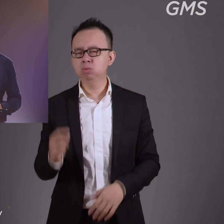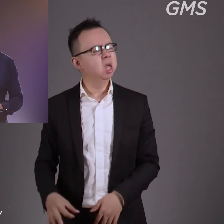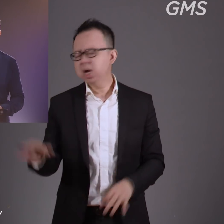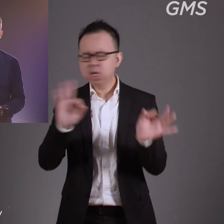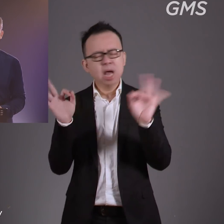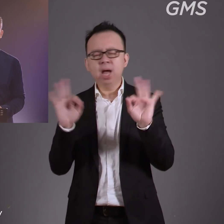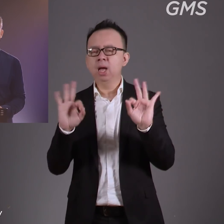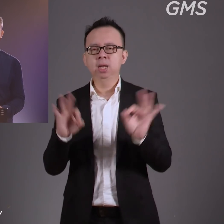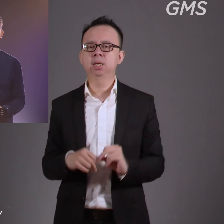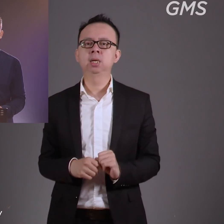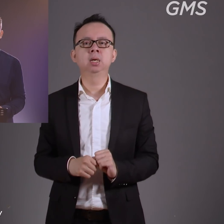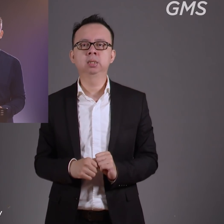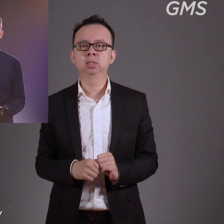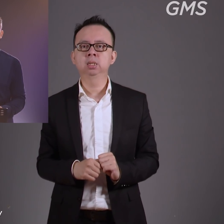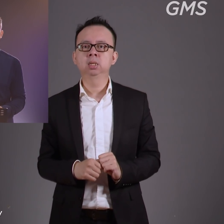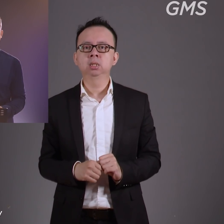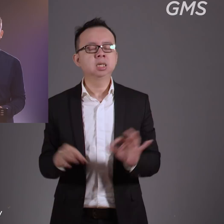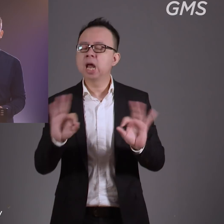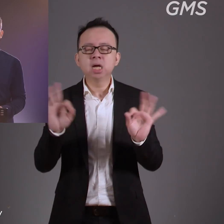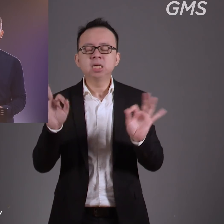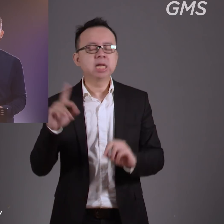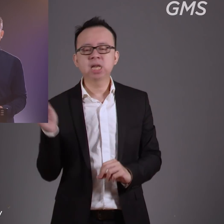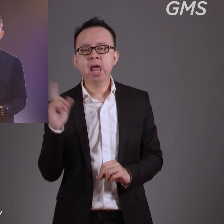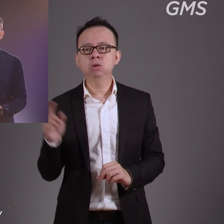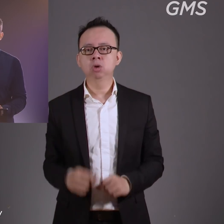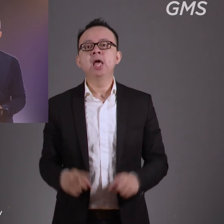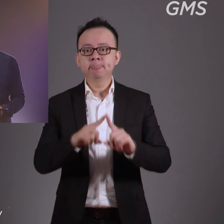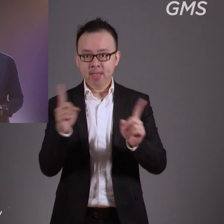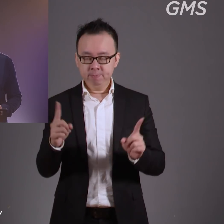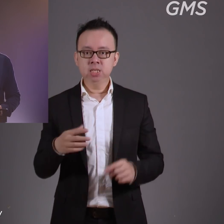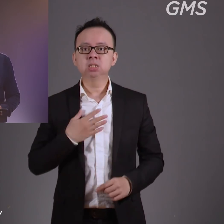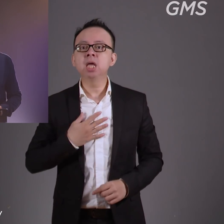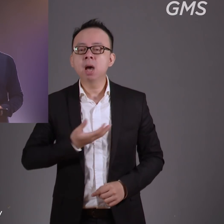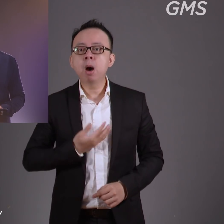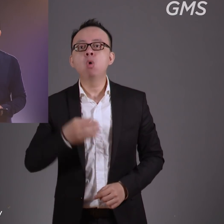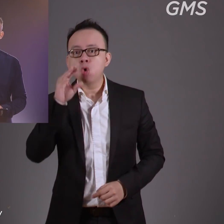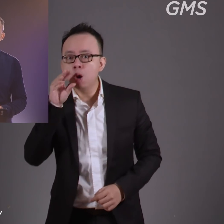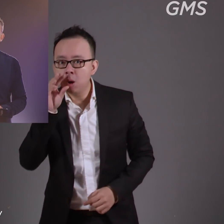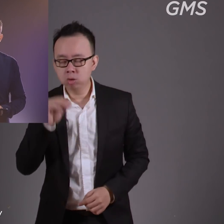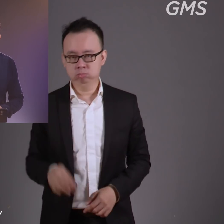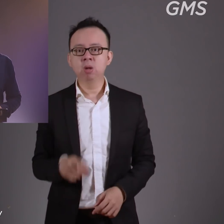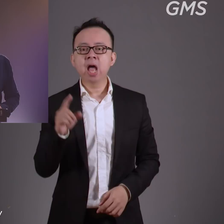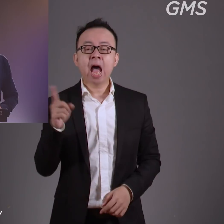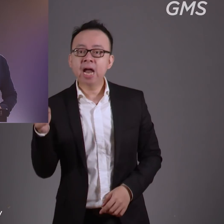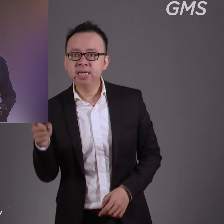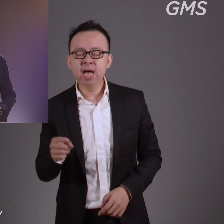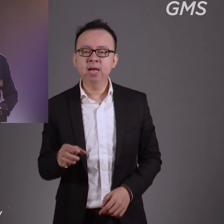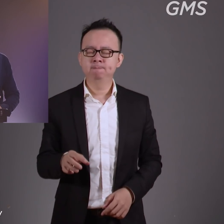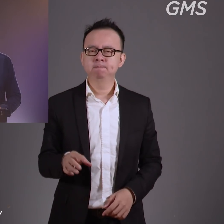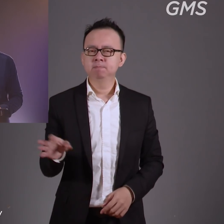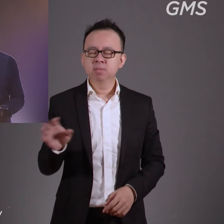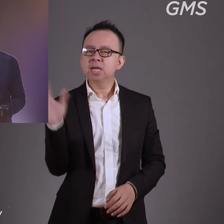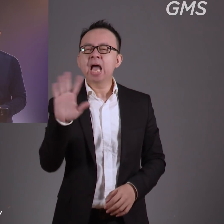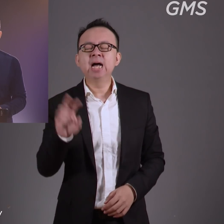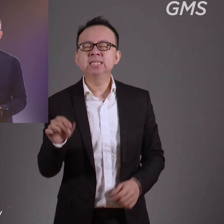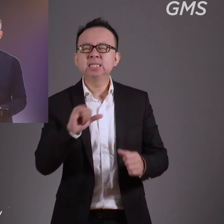nggak begitu. Nggak begitu. Tapi yang saya ingin katakan adalah terjadi perbedaan antara kambing dan